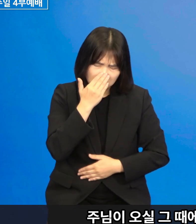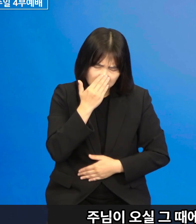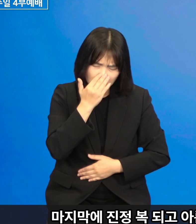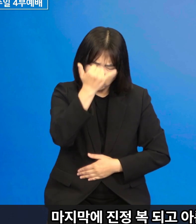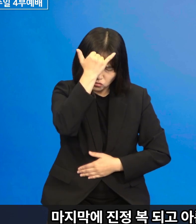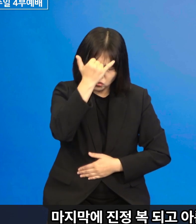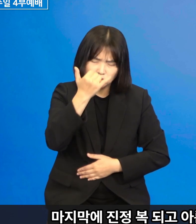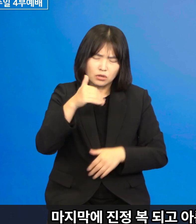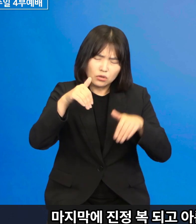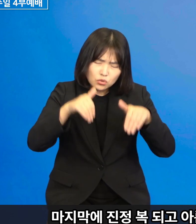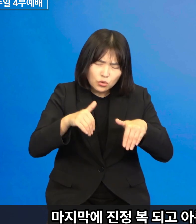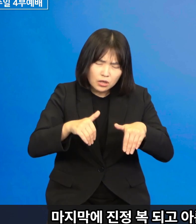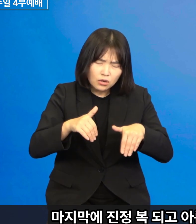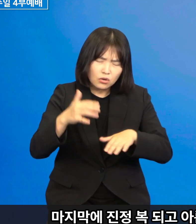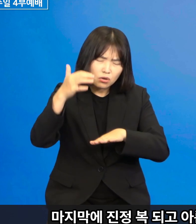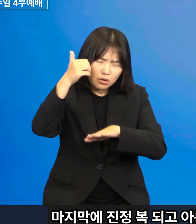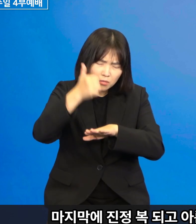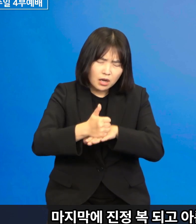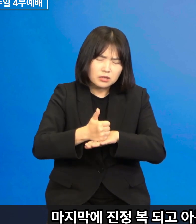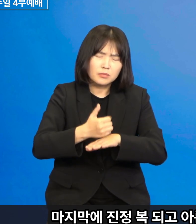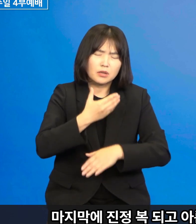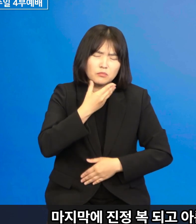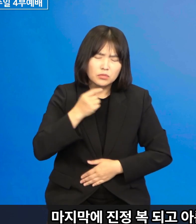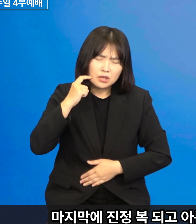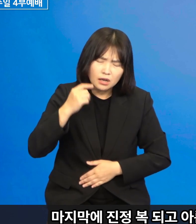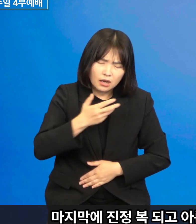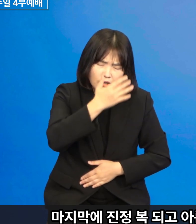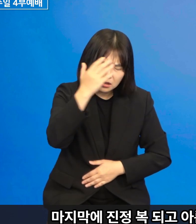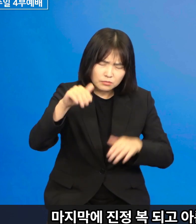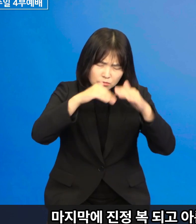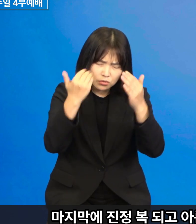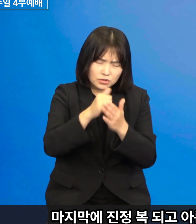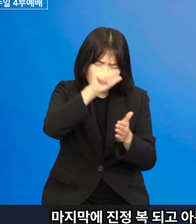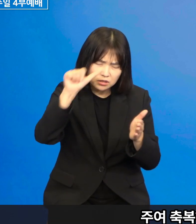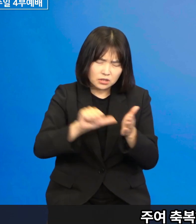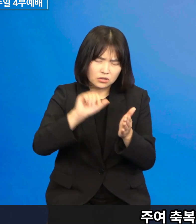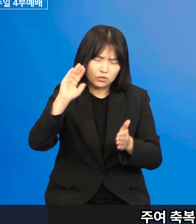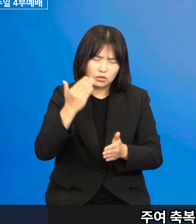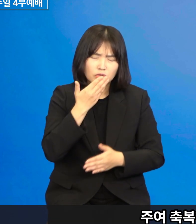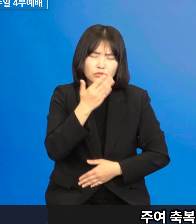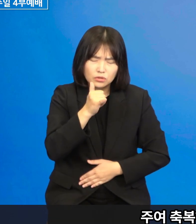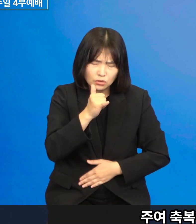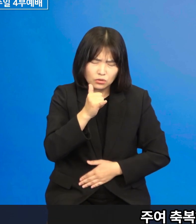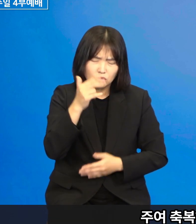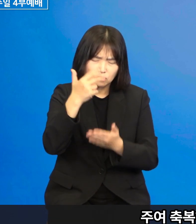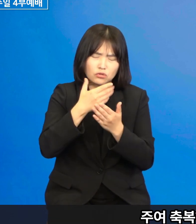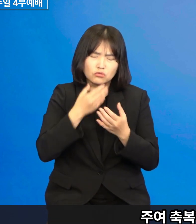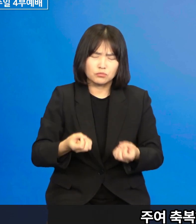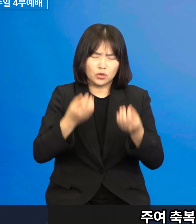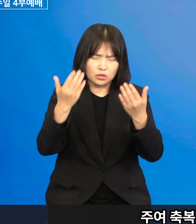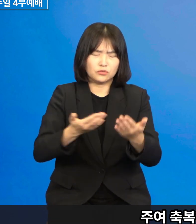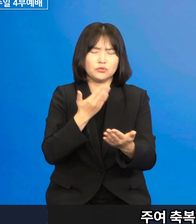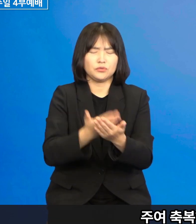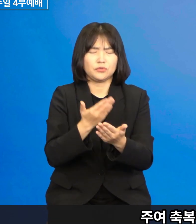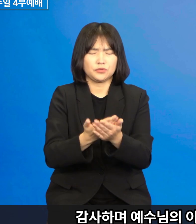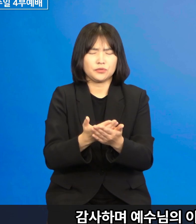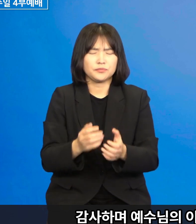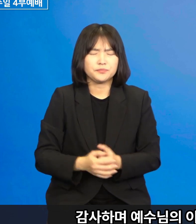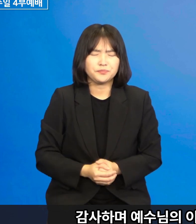종이라고 마지막에 진정 복되고 아름다운 모든 인생이 될 수 있도록 주여 축복하여